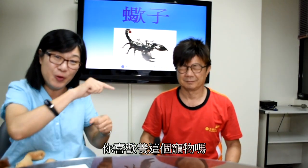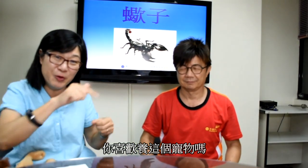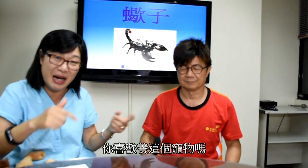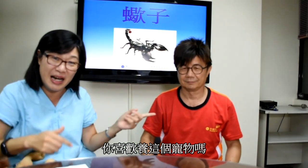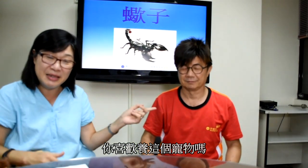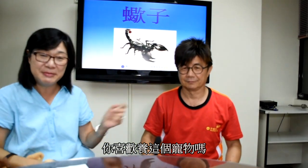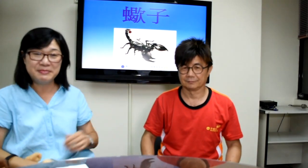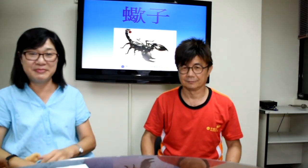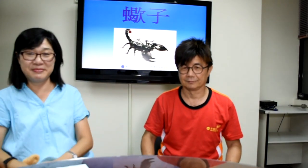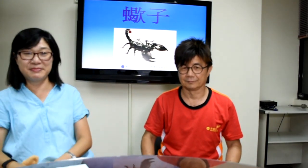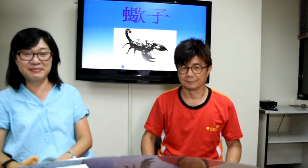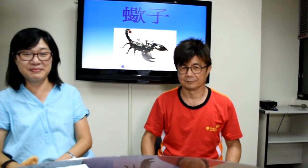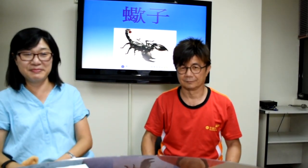吗？